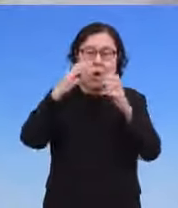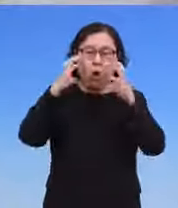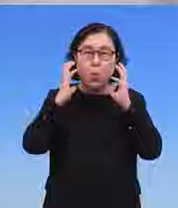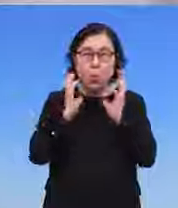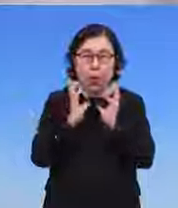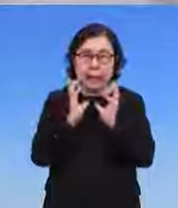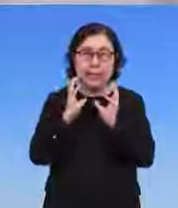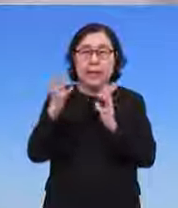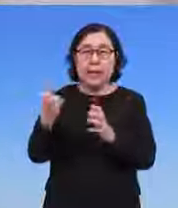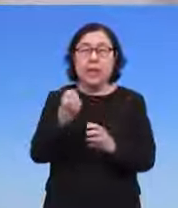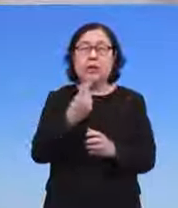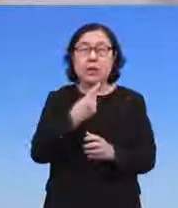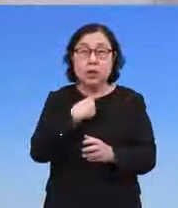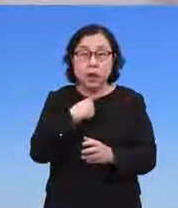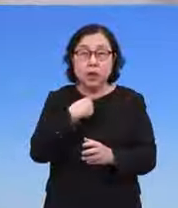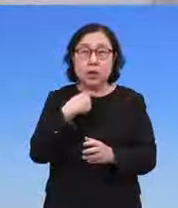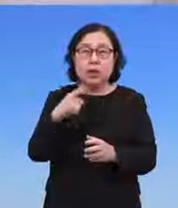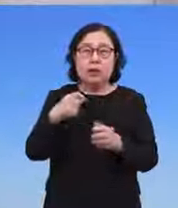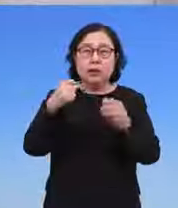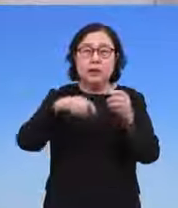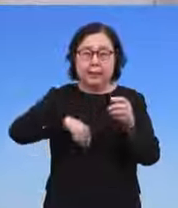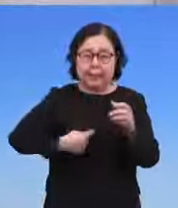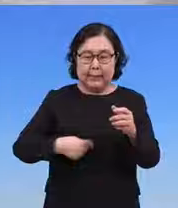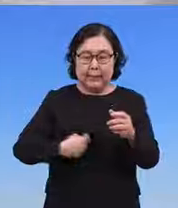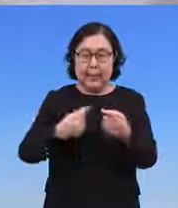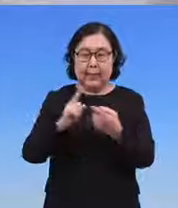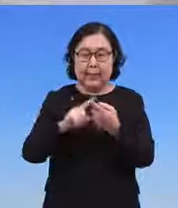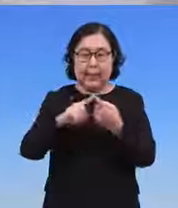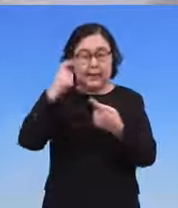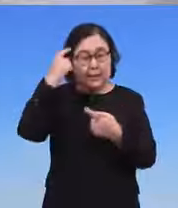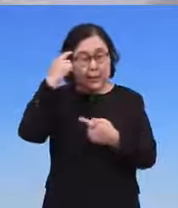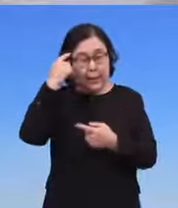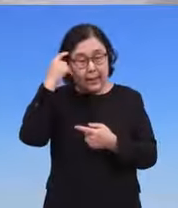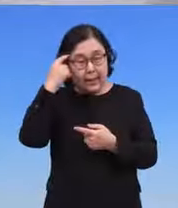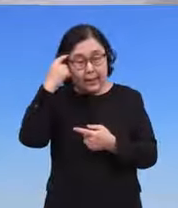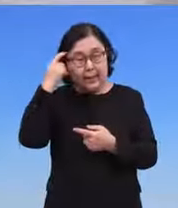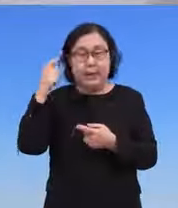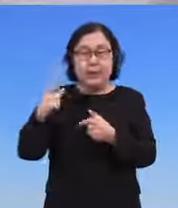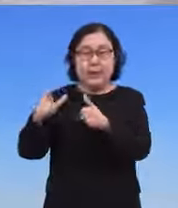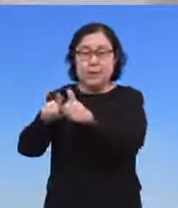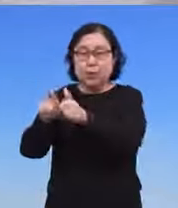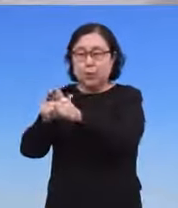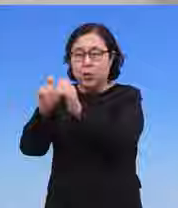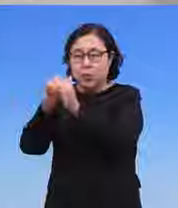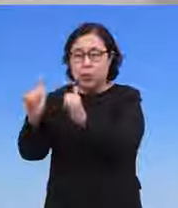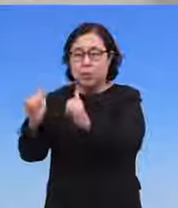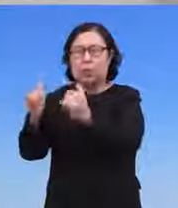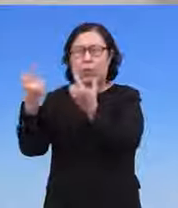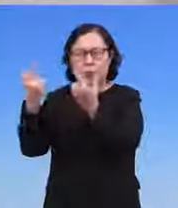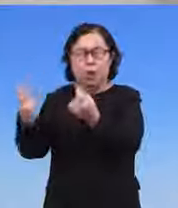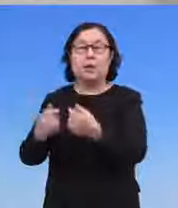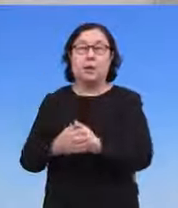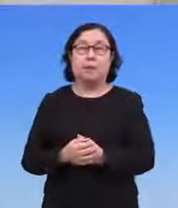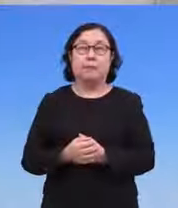그 존재에 대한 그 정신이, 이게 바로 초기 기독교 사람들이 보여준 그 행동과 너무 똑같은 겁니다.